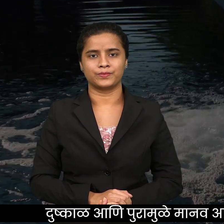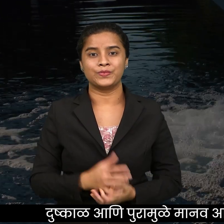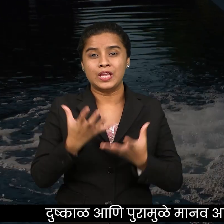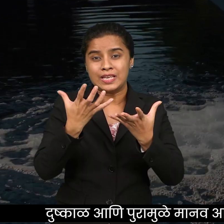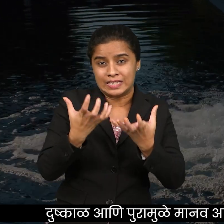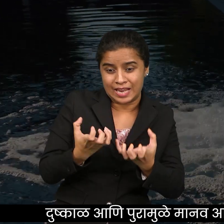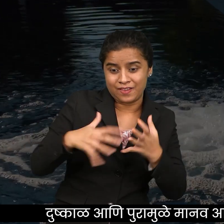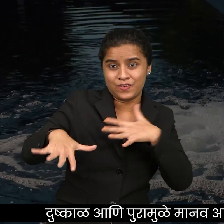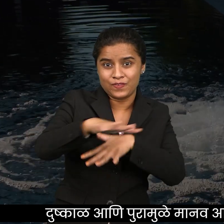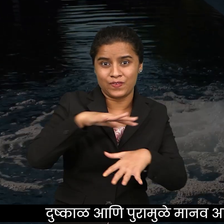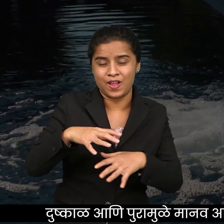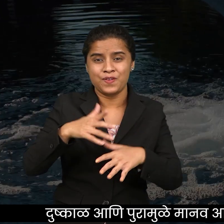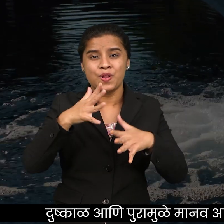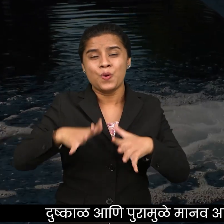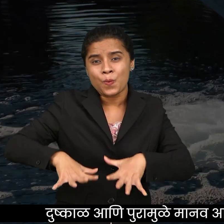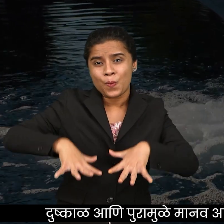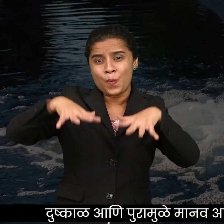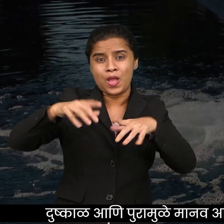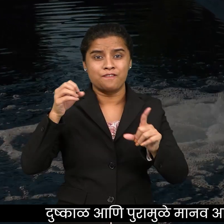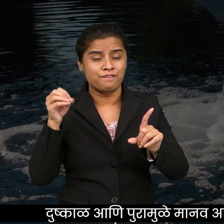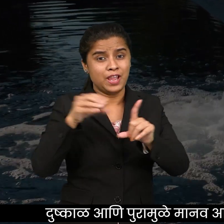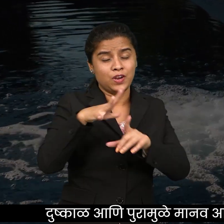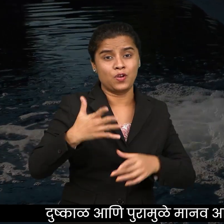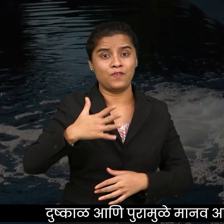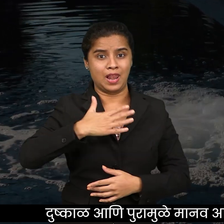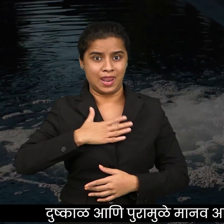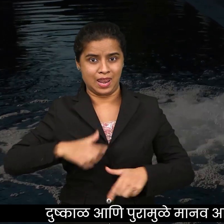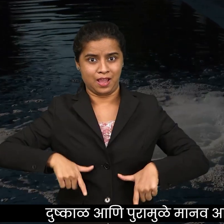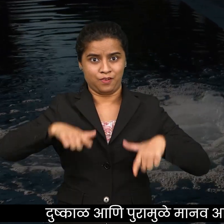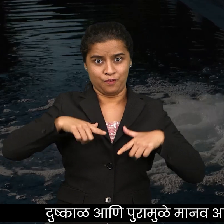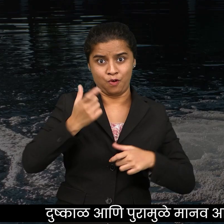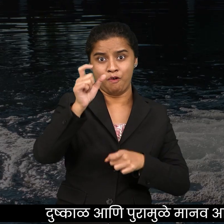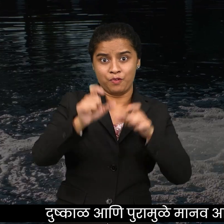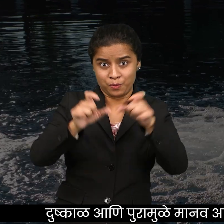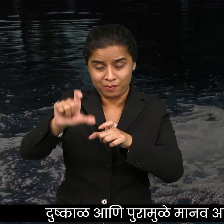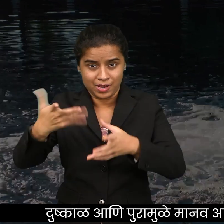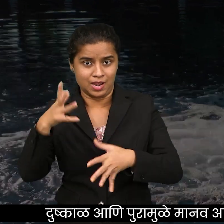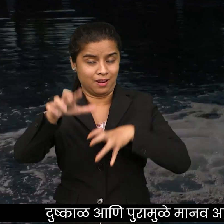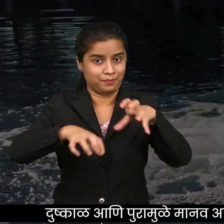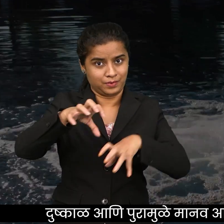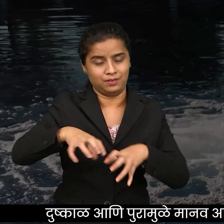दुष्काळ आणि पुरामुळे मानव आणि प्राण्यांच्या जीवनावर परिणाम होतो.